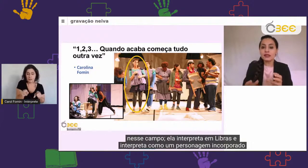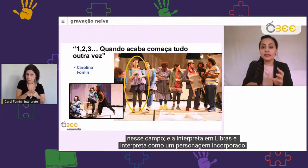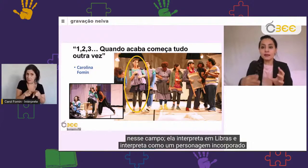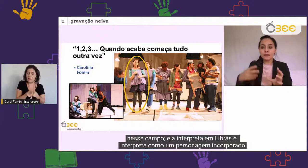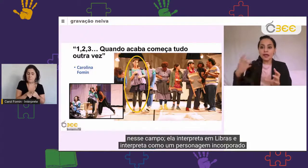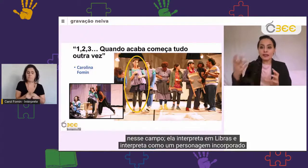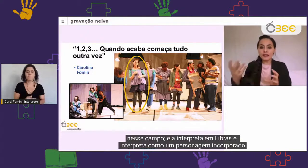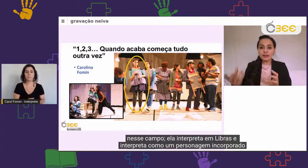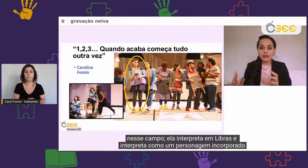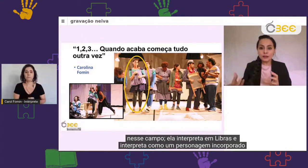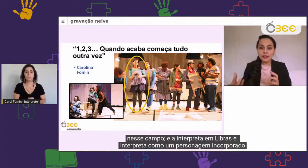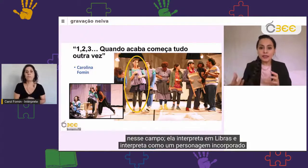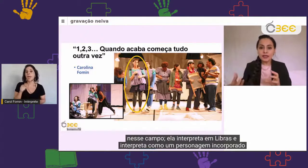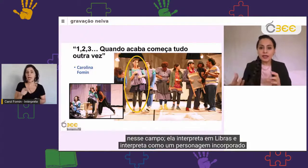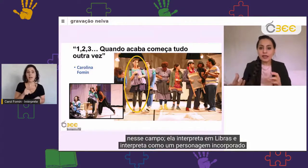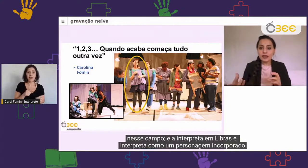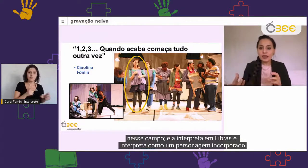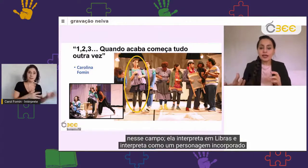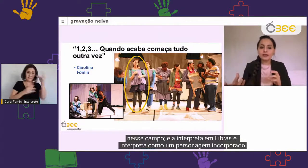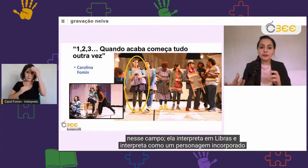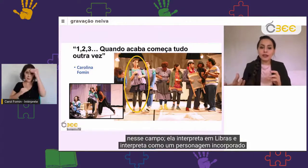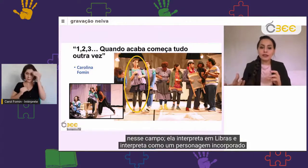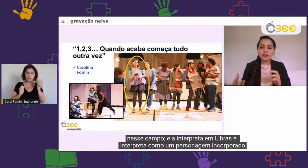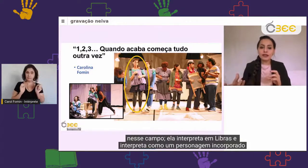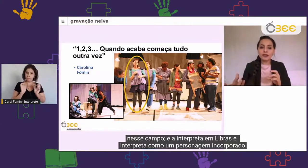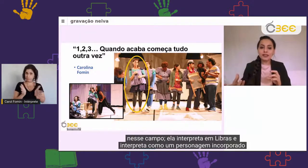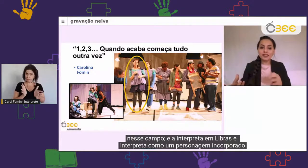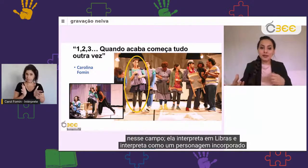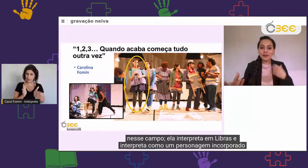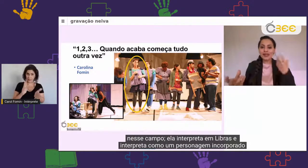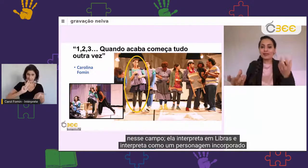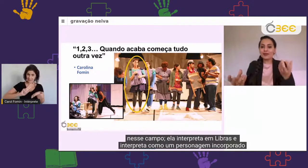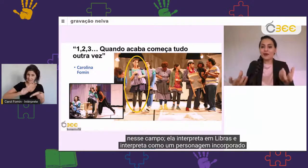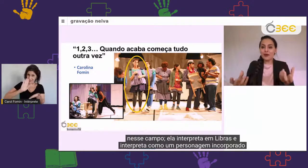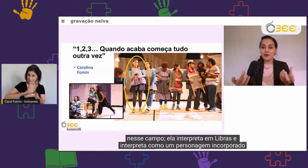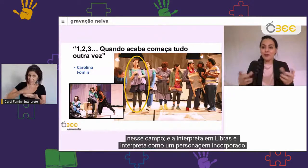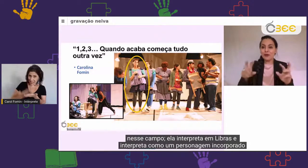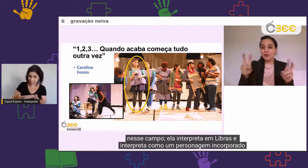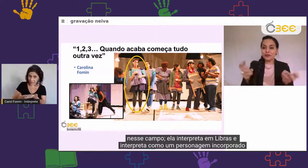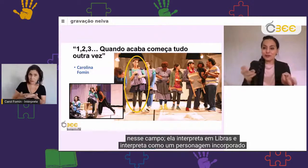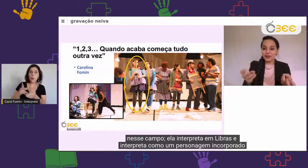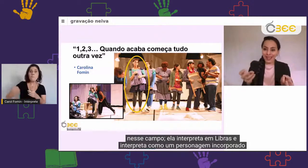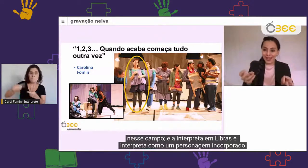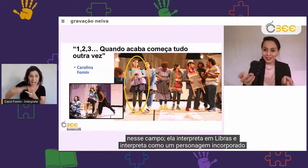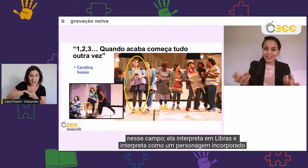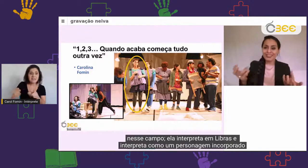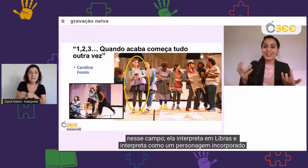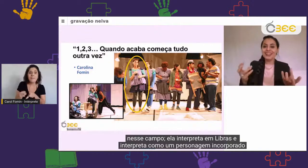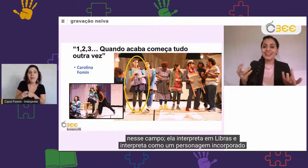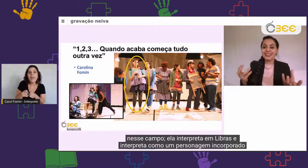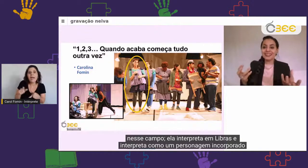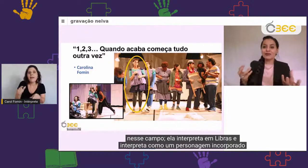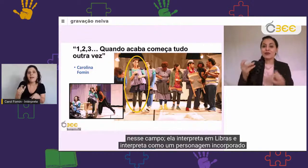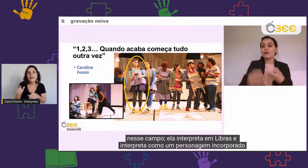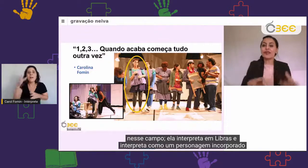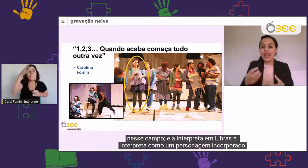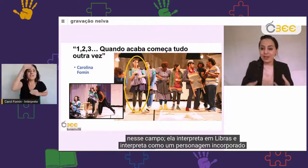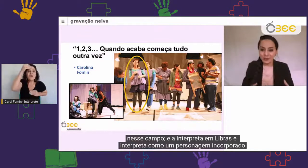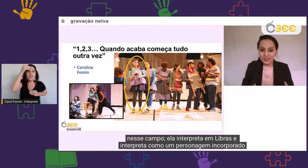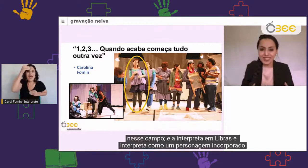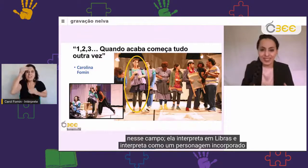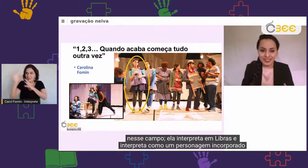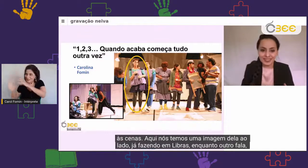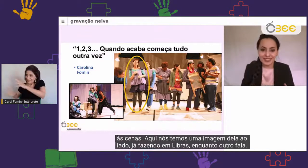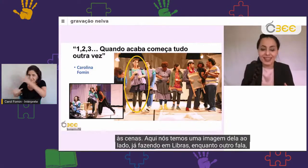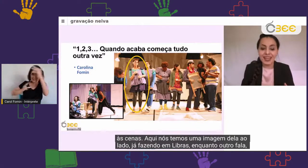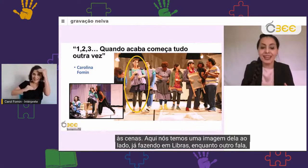Ela interpreta em Libras e ela também interpreta como um personagem